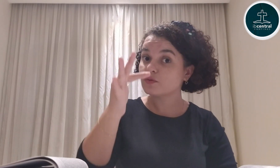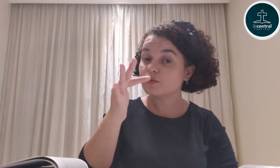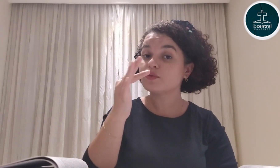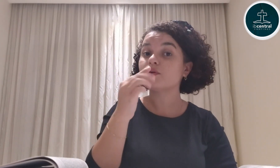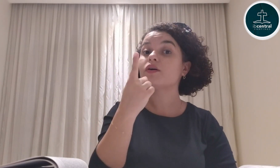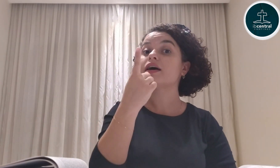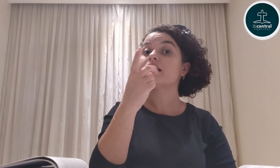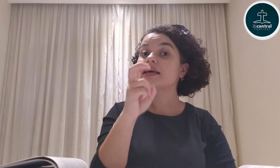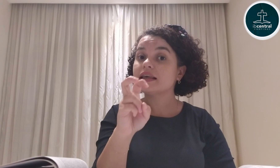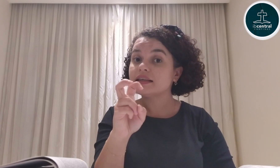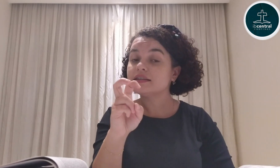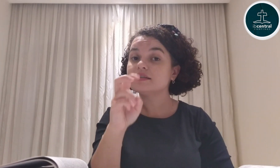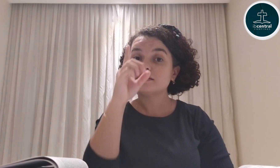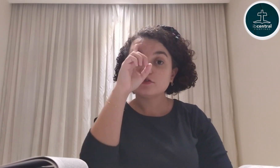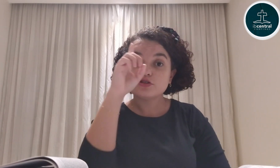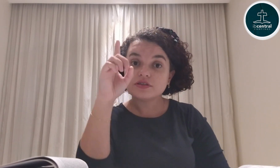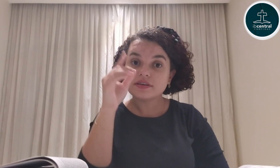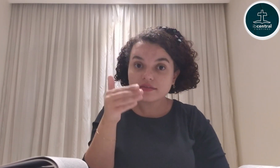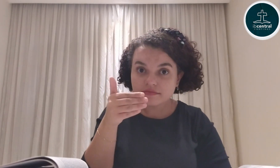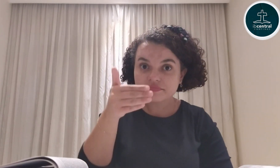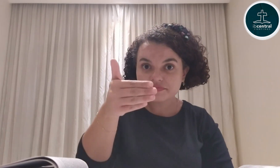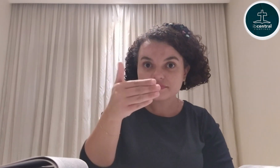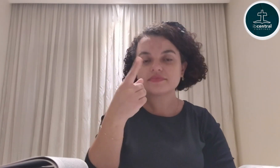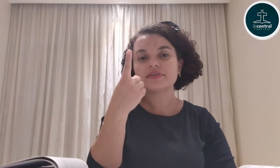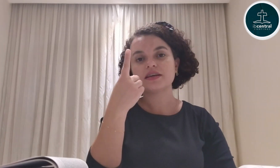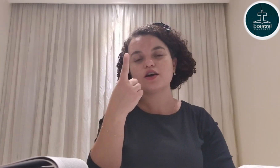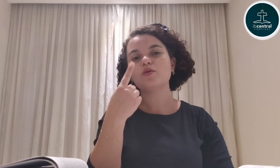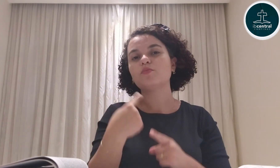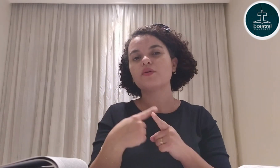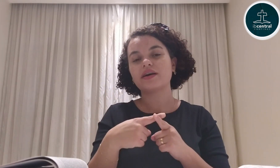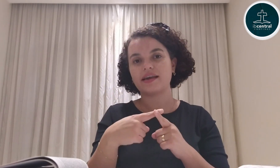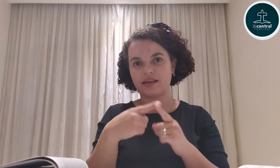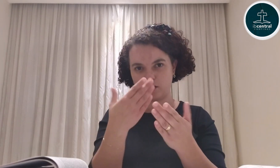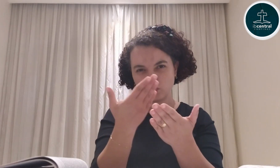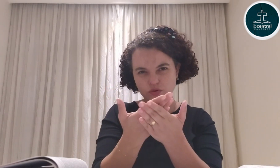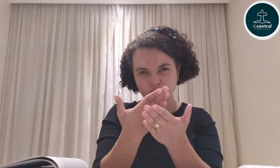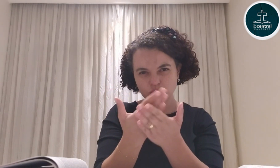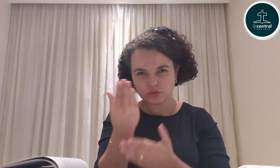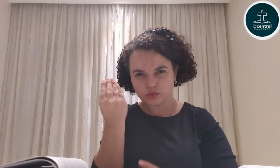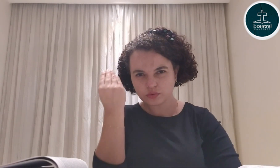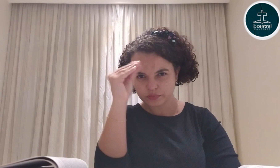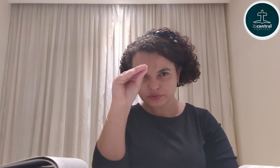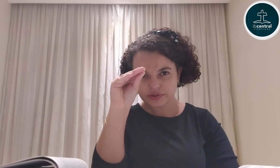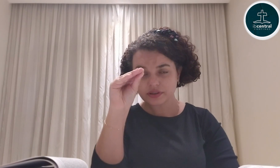Eu espero encontrar você no nosso próximo estudo, que será daqui a 15 dias.